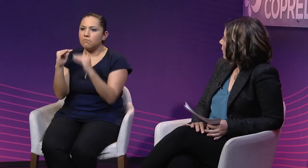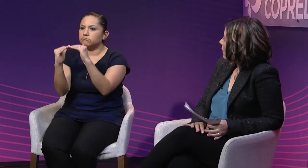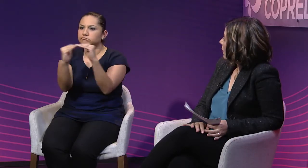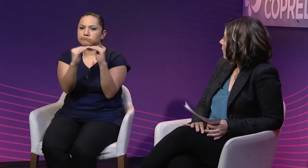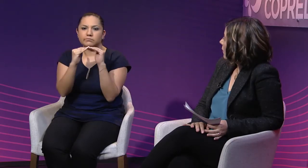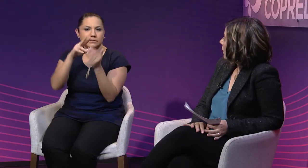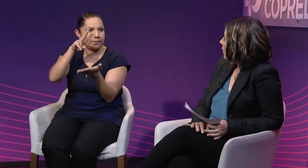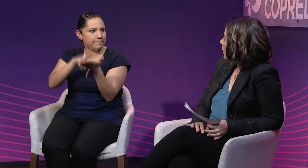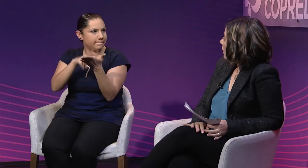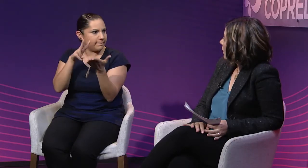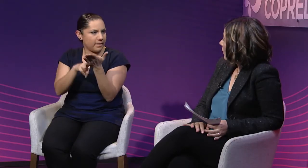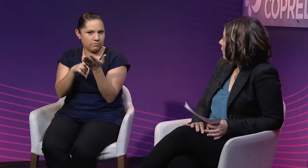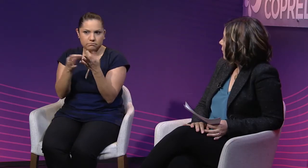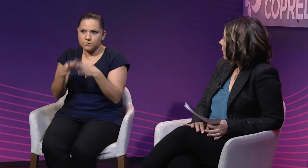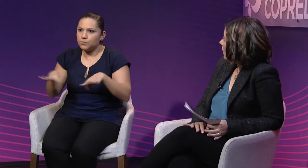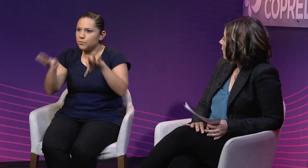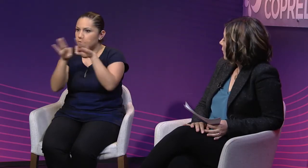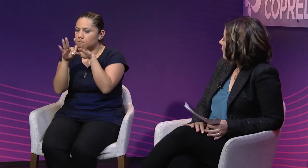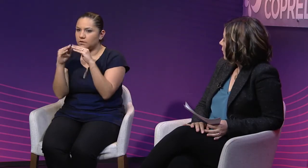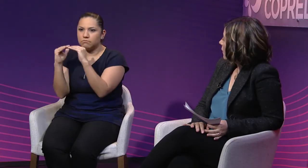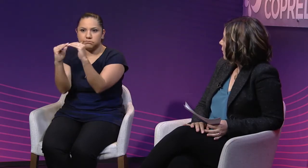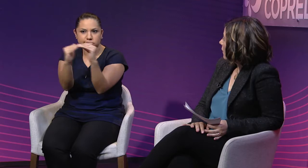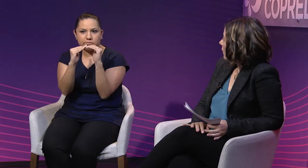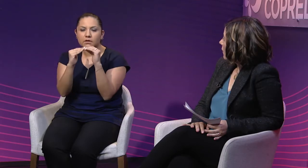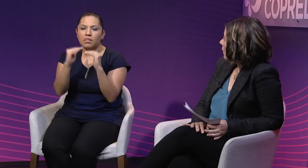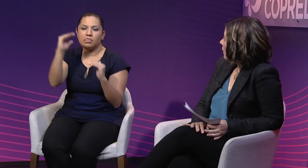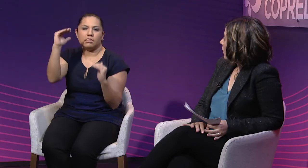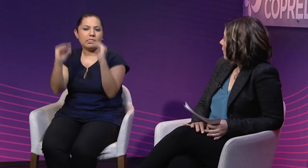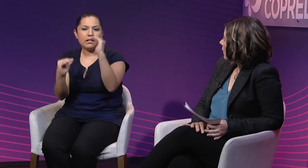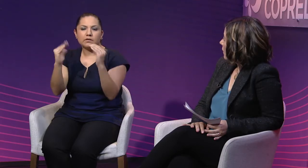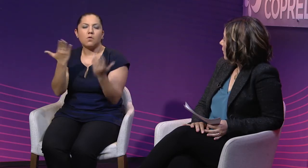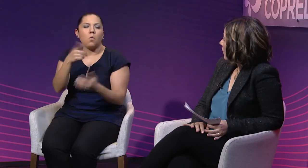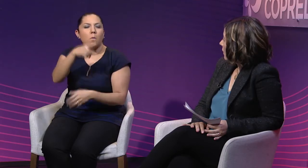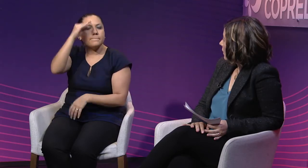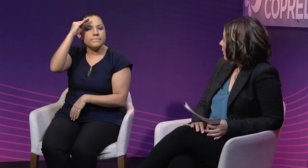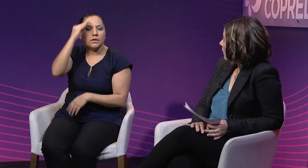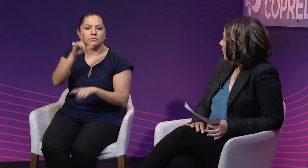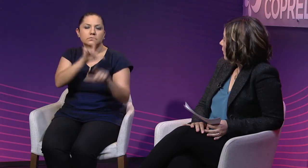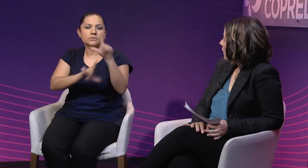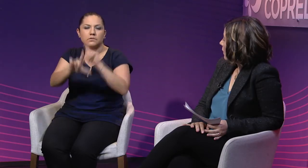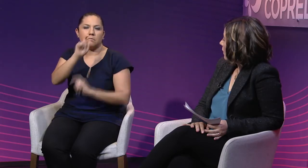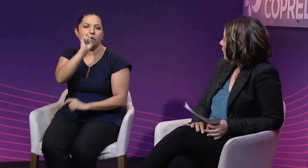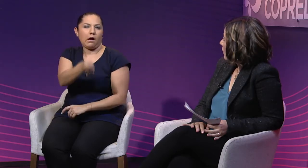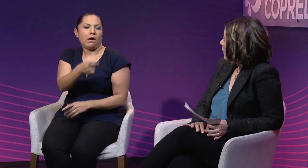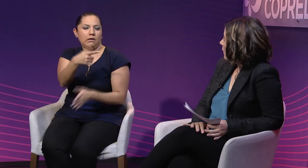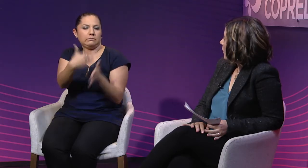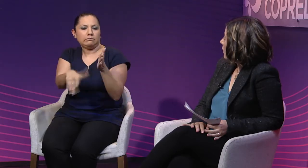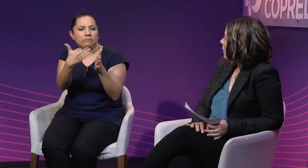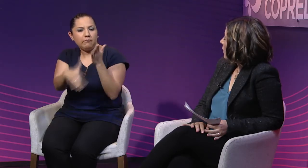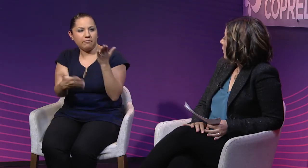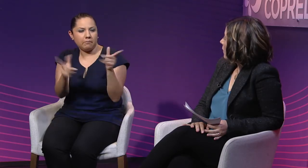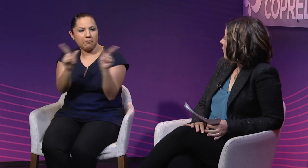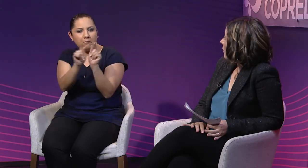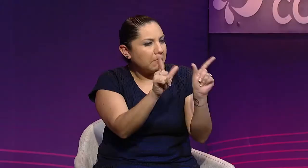Porque no se ha dado la difusión necesaria para reconocerla como lengua. Incluso igual que otras lenguas indígenas,